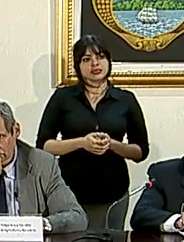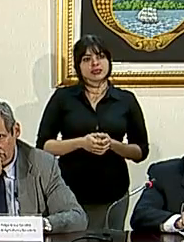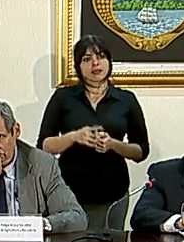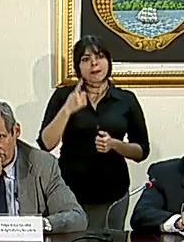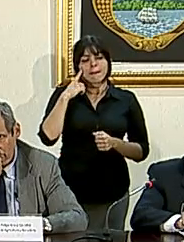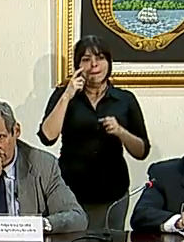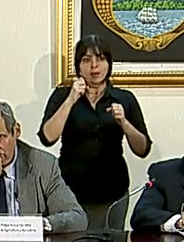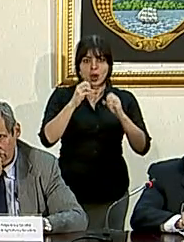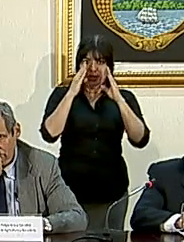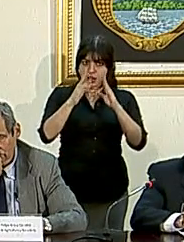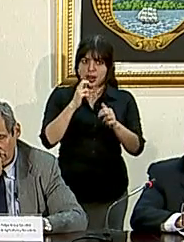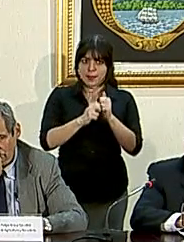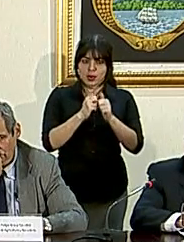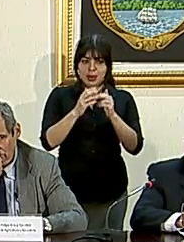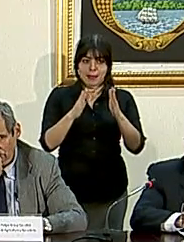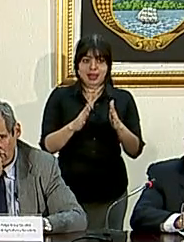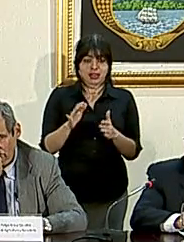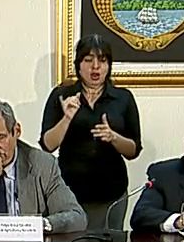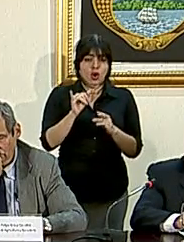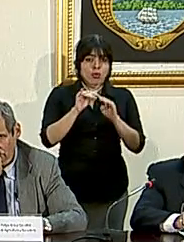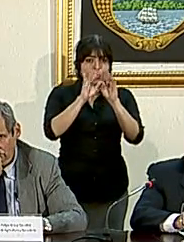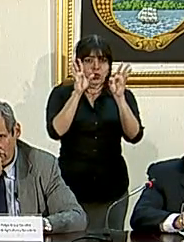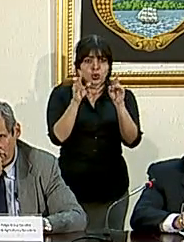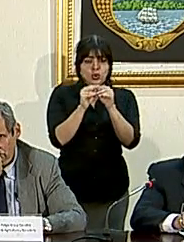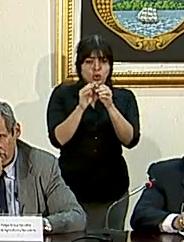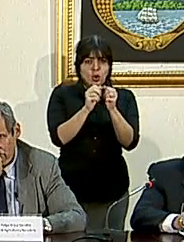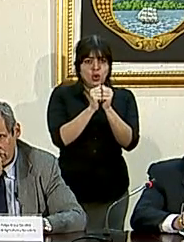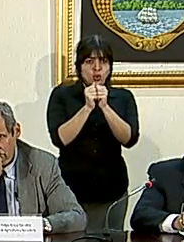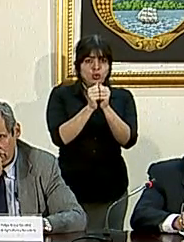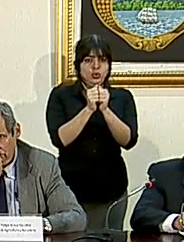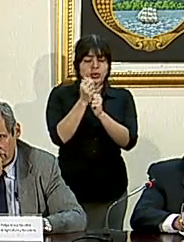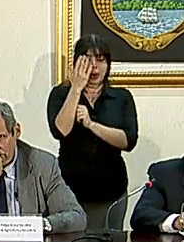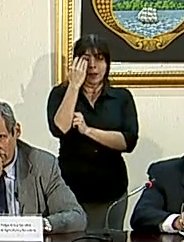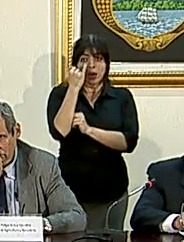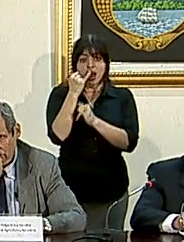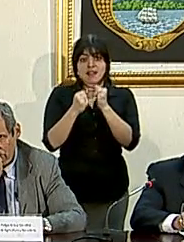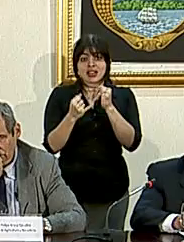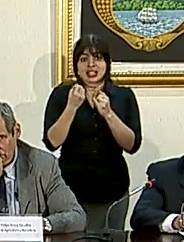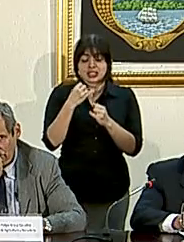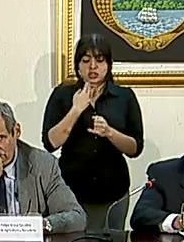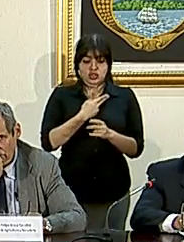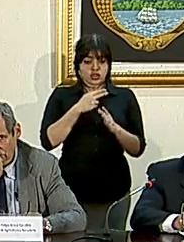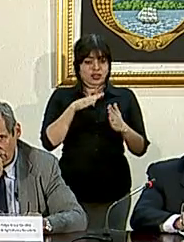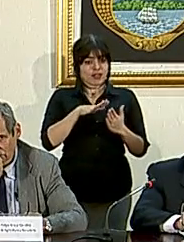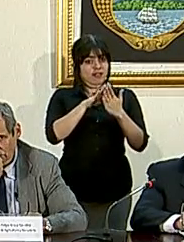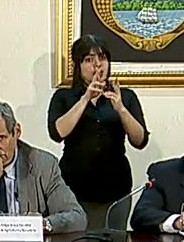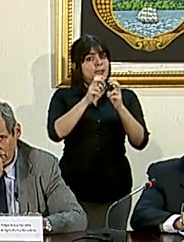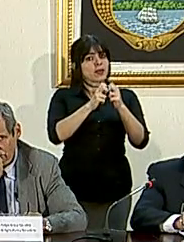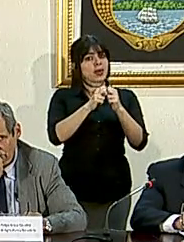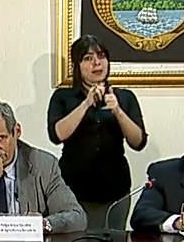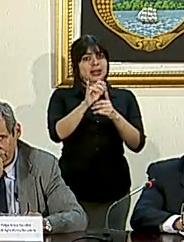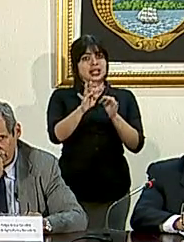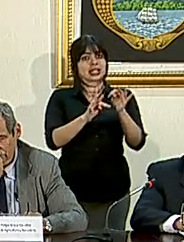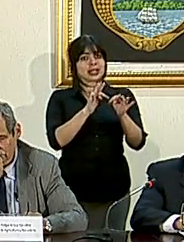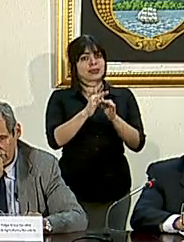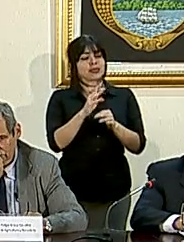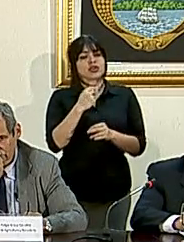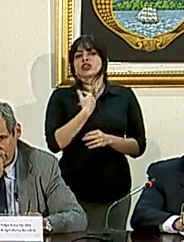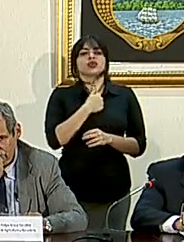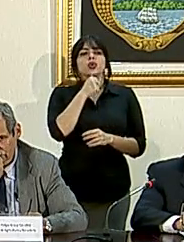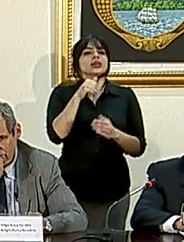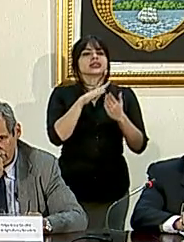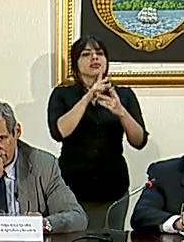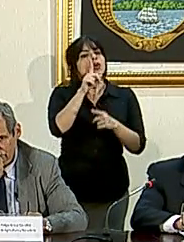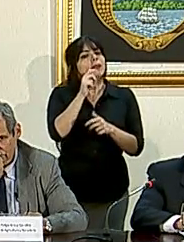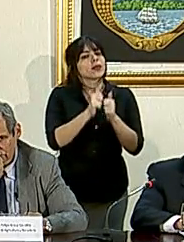para atender la problemática como un todo. Al final de cuentas, cuando nos enfrentamos a problemas de estos, no estamos ante